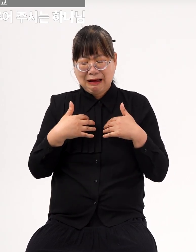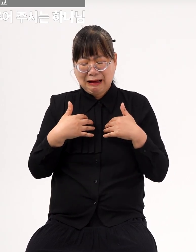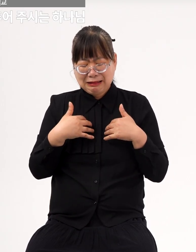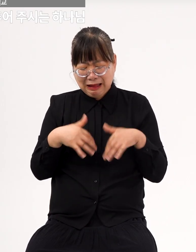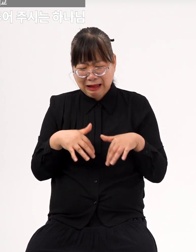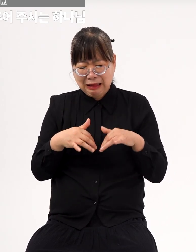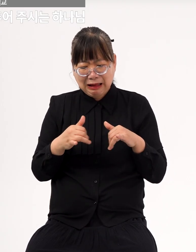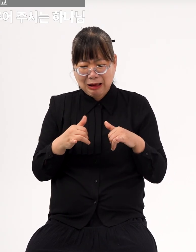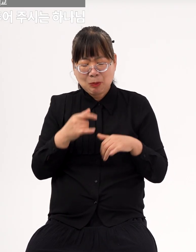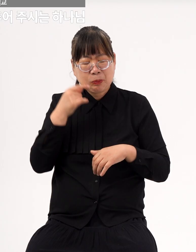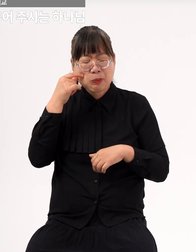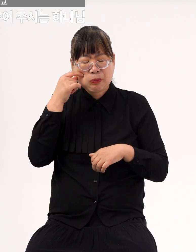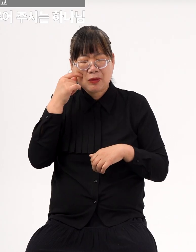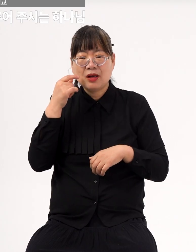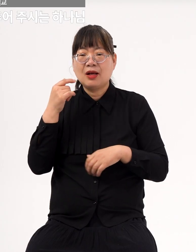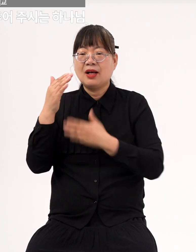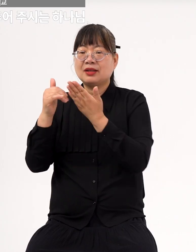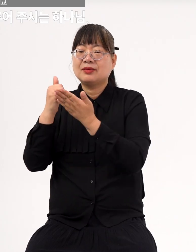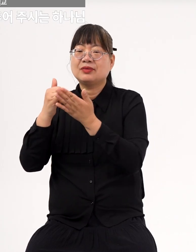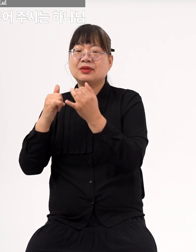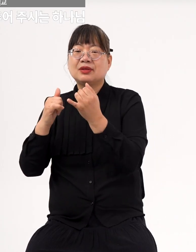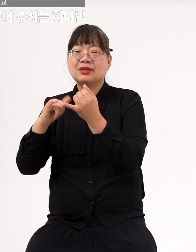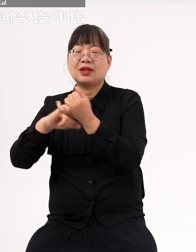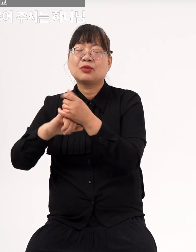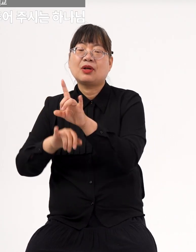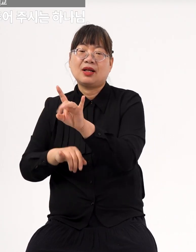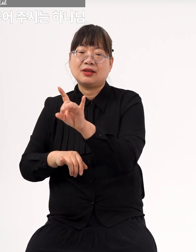그러니까 딱 하나 약속했어요.